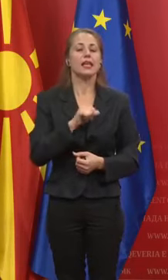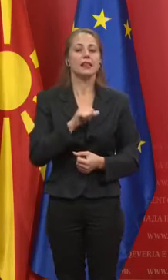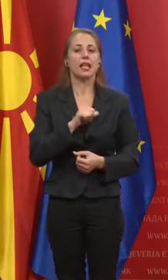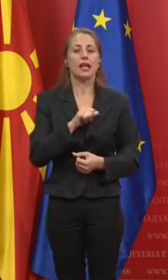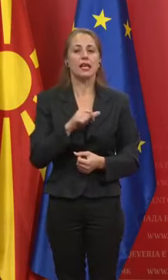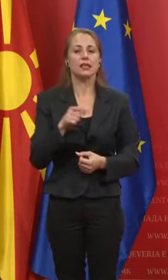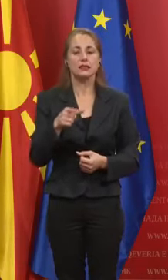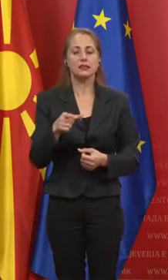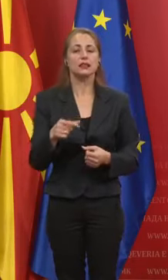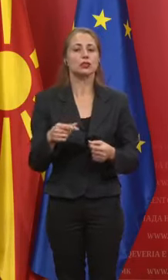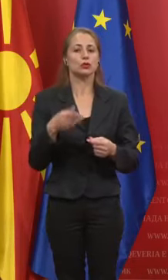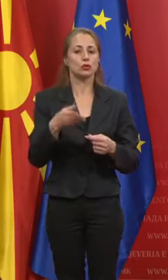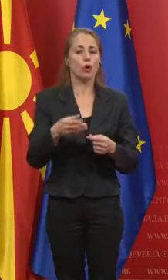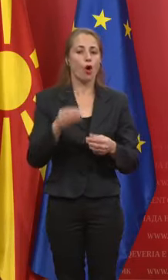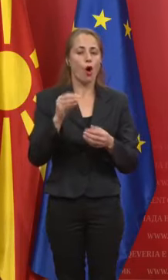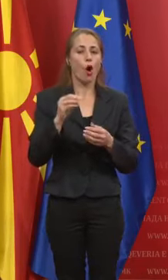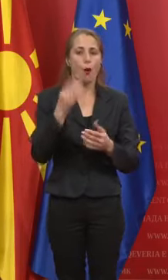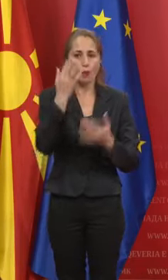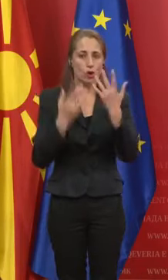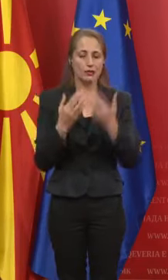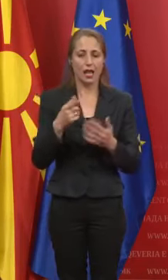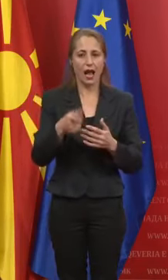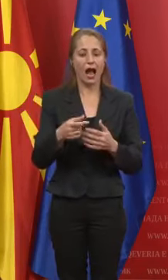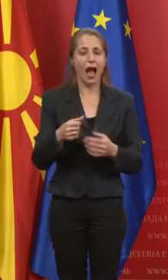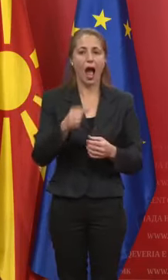овој проценат со анкета од страна на